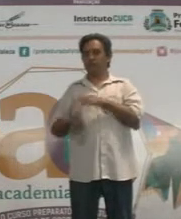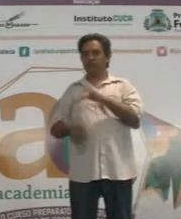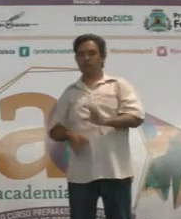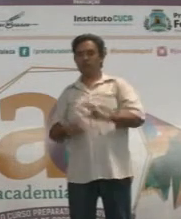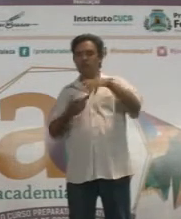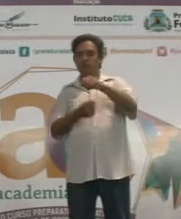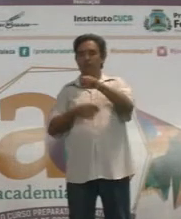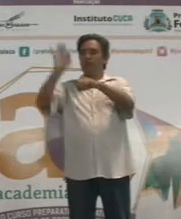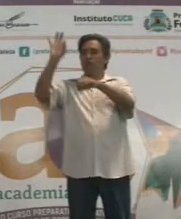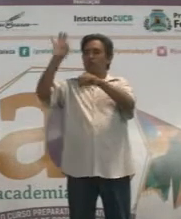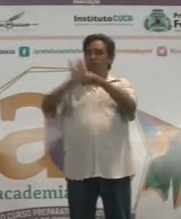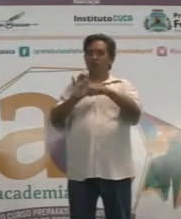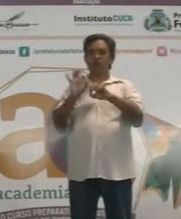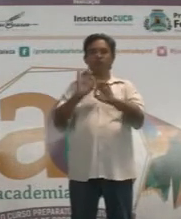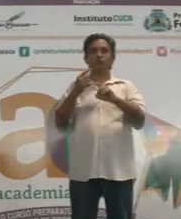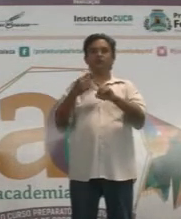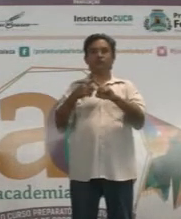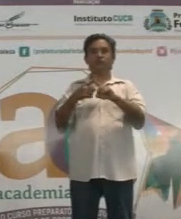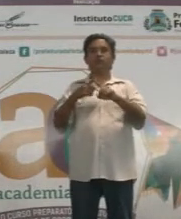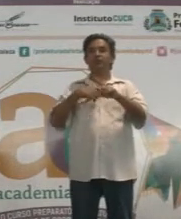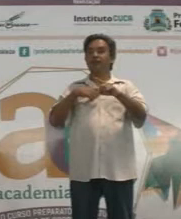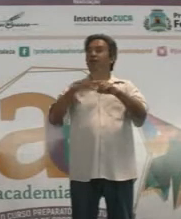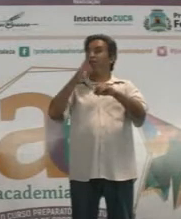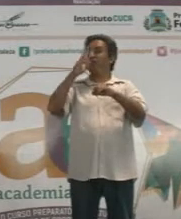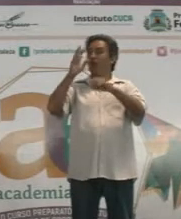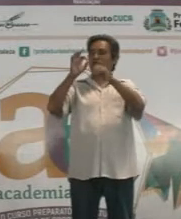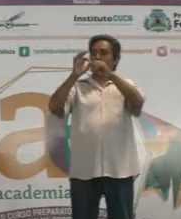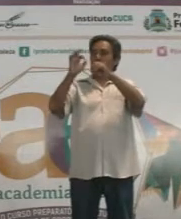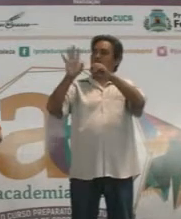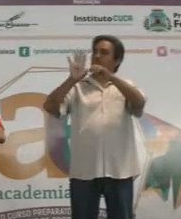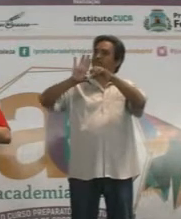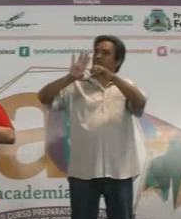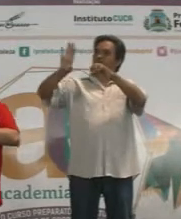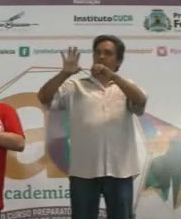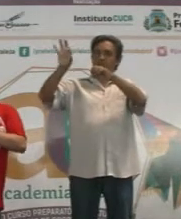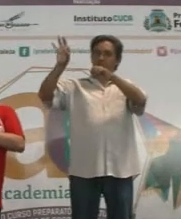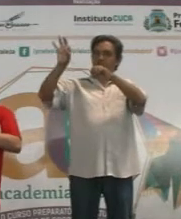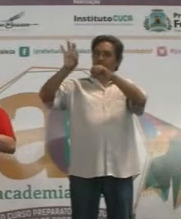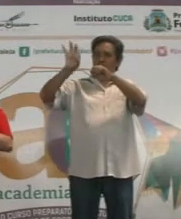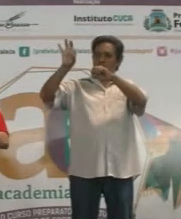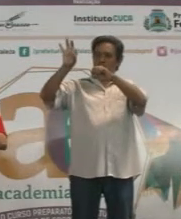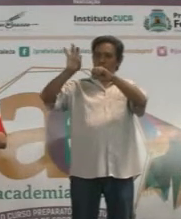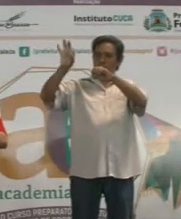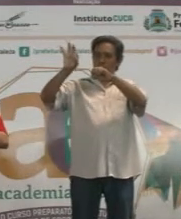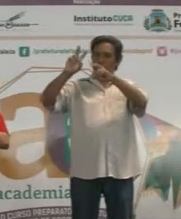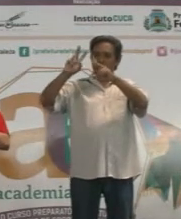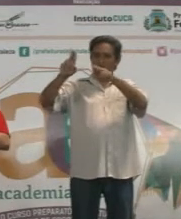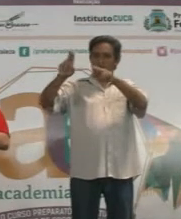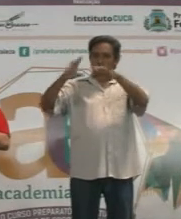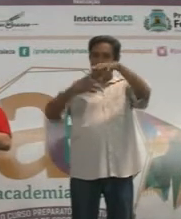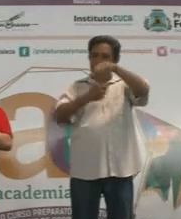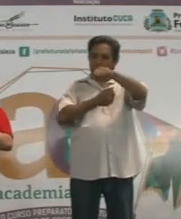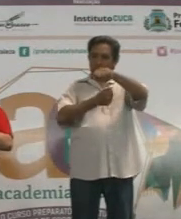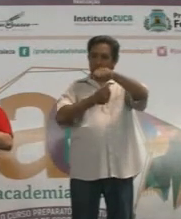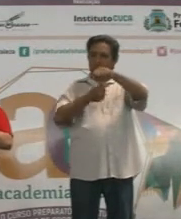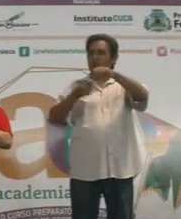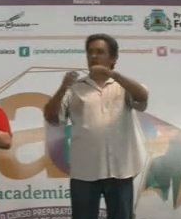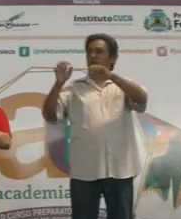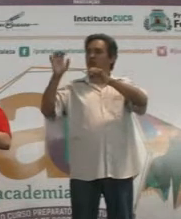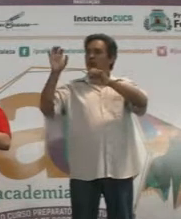não cai na Terra por causa disso. Existe uma força gravitacional que puxa ela para a Terra. Assim como a Terra não é puxada para a